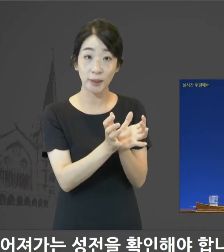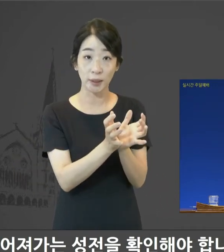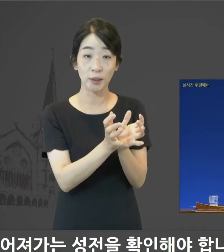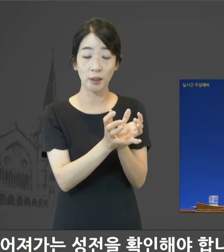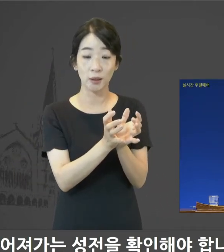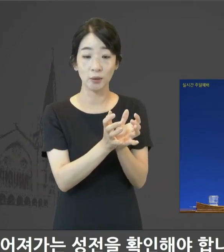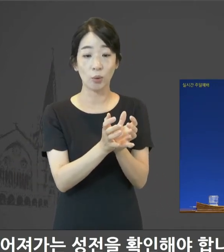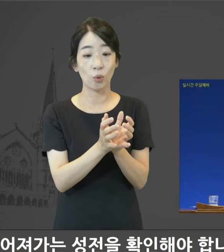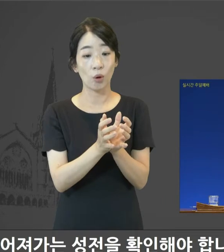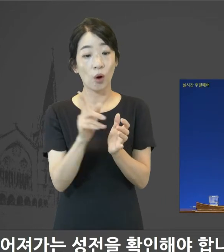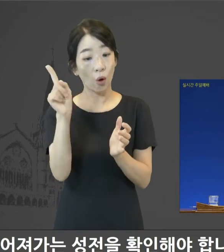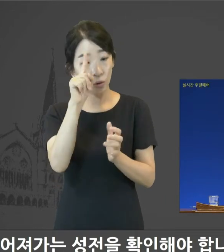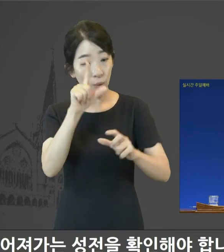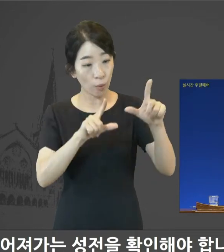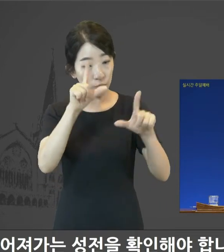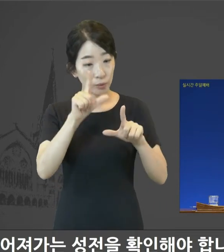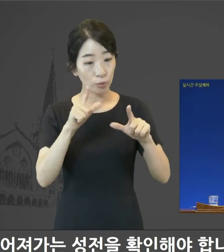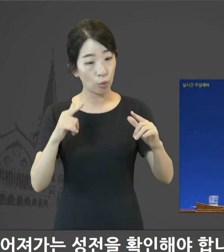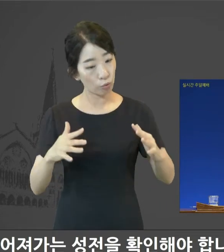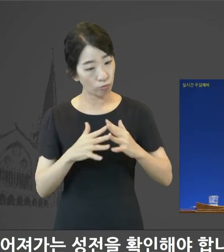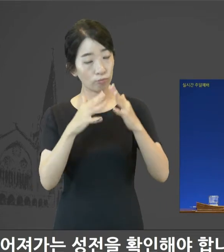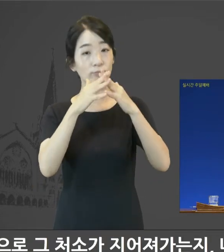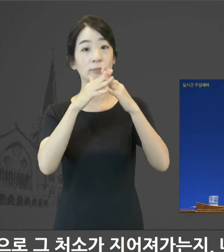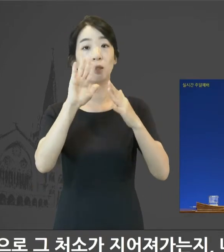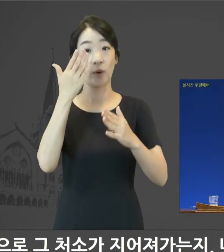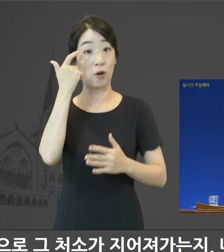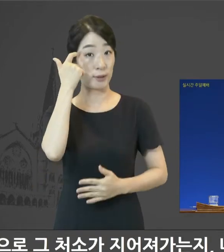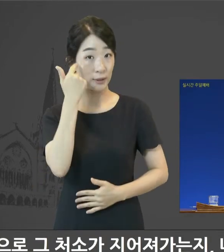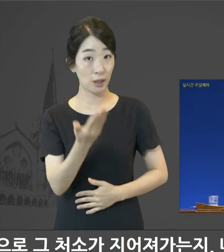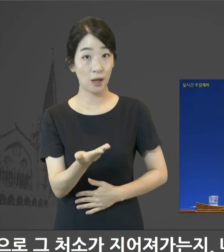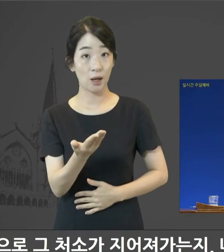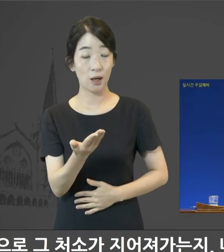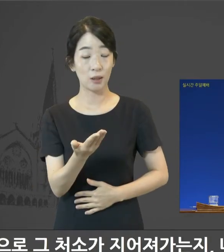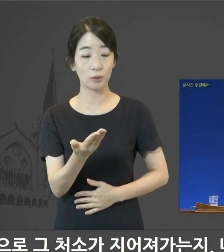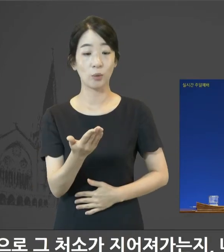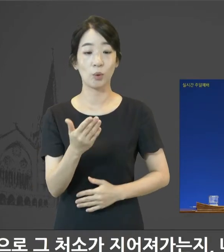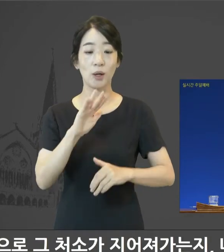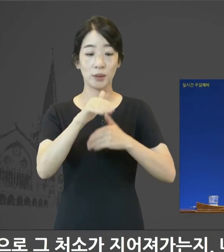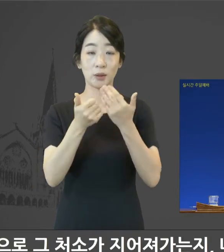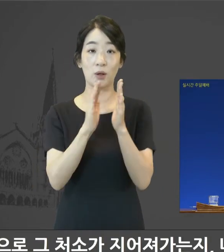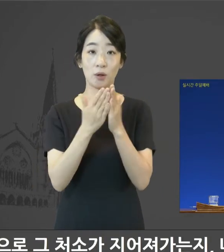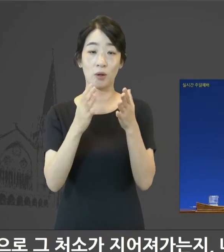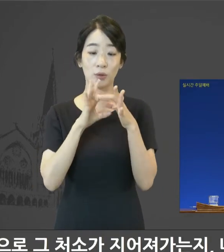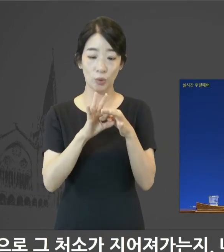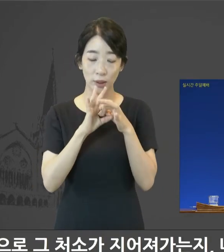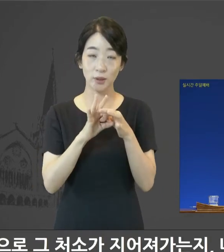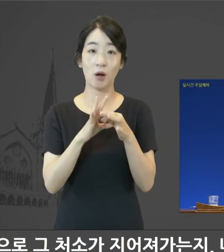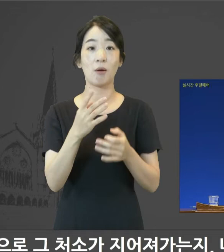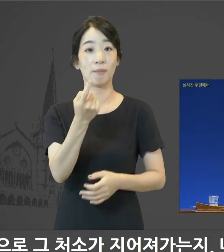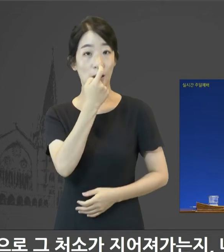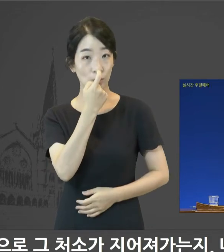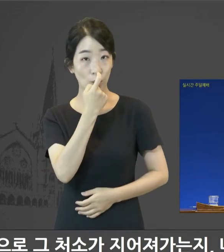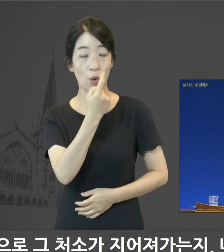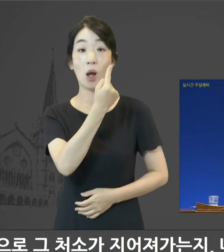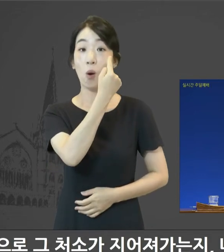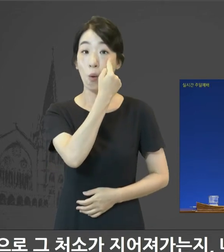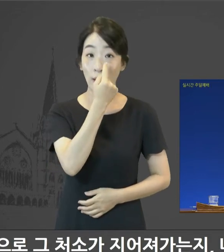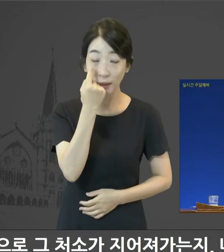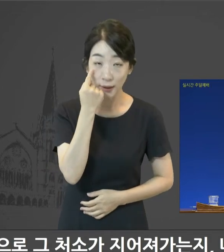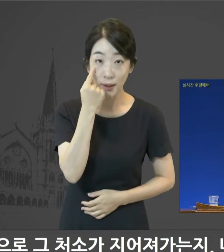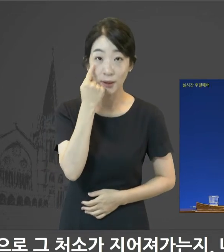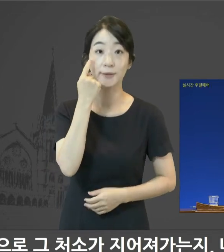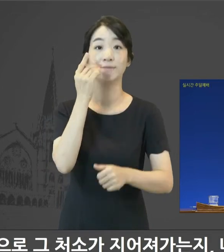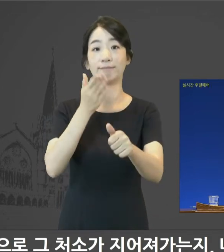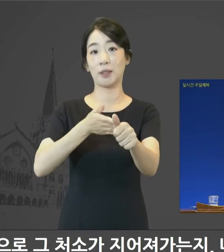지어져 갈 때 어떤 모습으로 지어져 갈 수 있을까, 본문을 통해서 또한 확인하고 배울 수 있게 되는 것이죠.